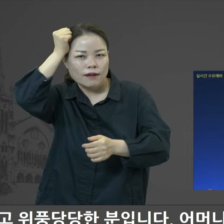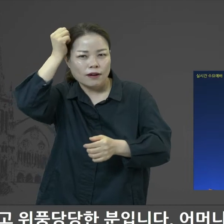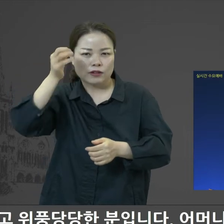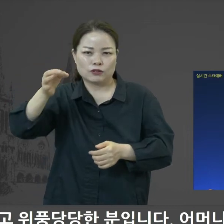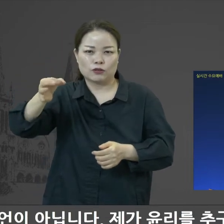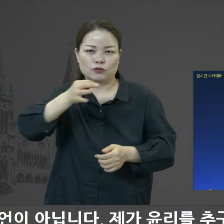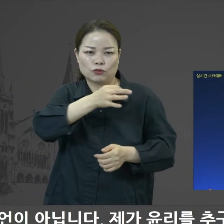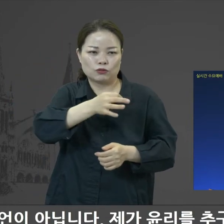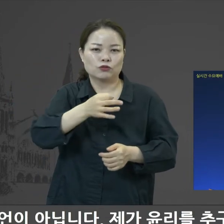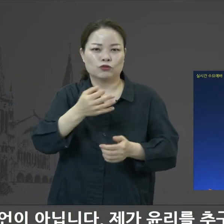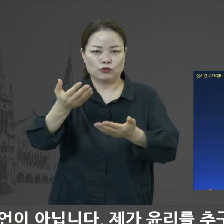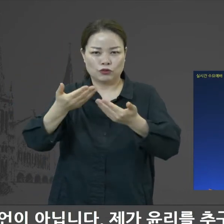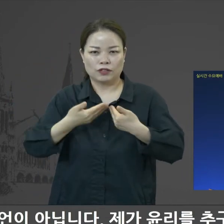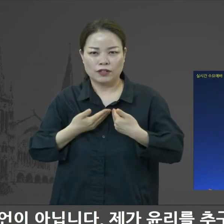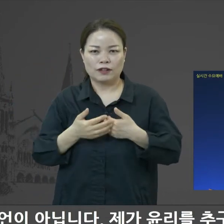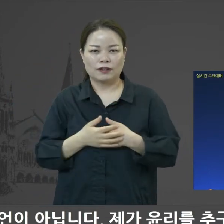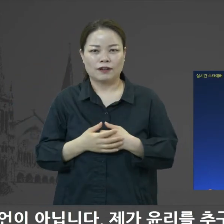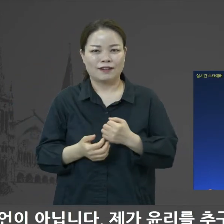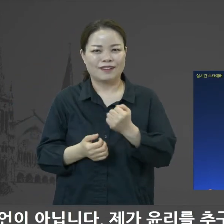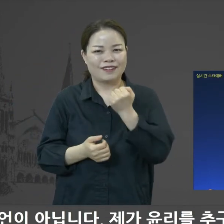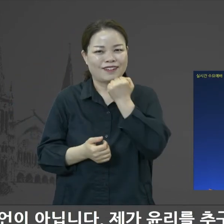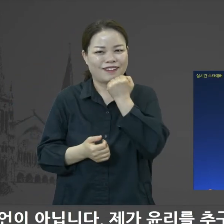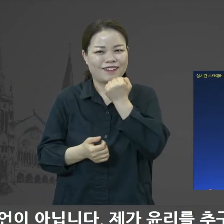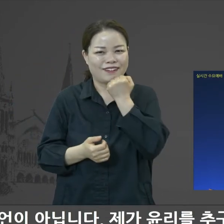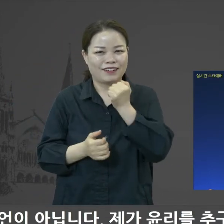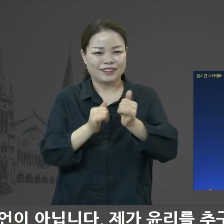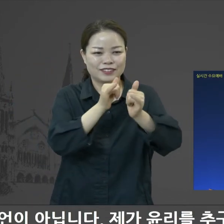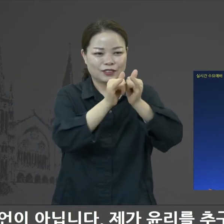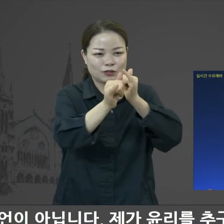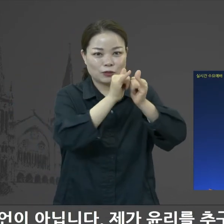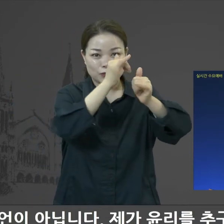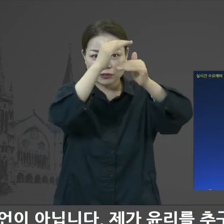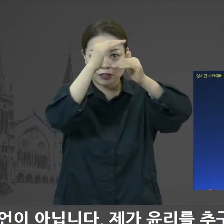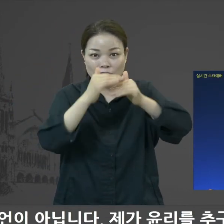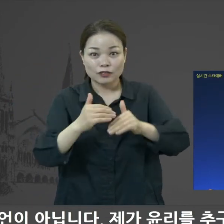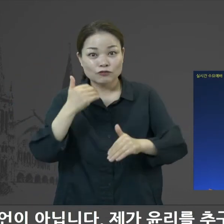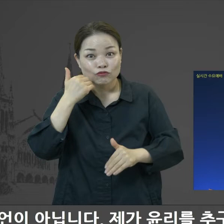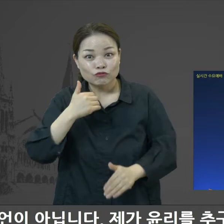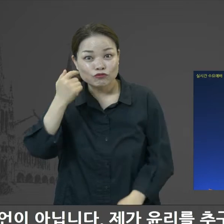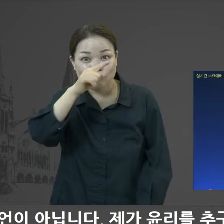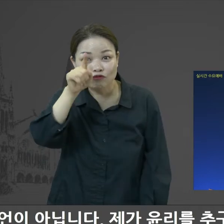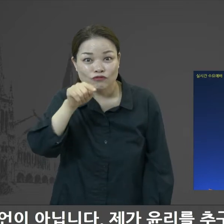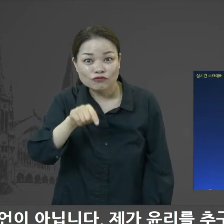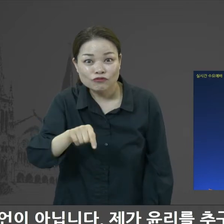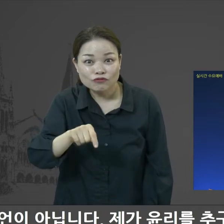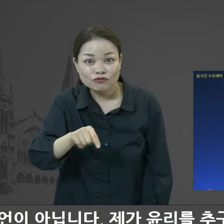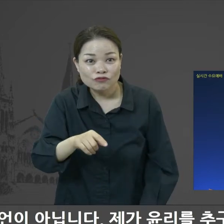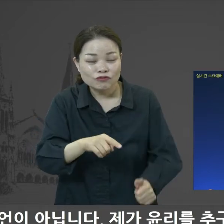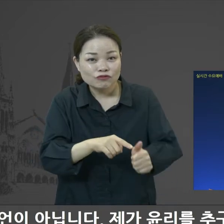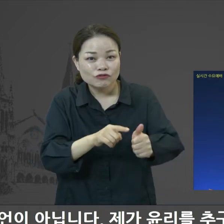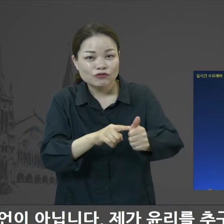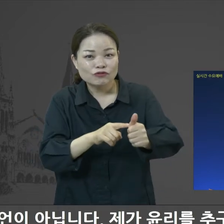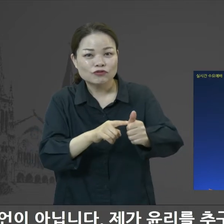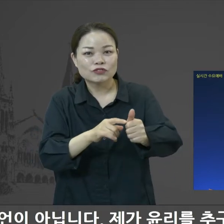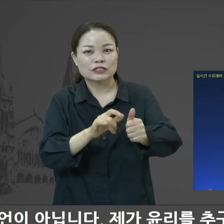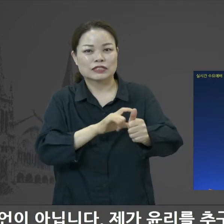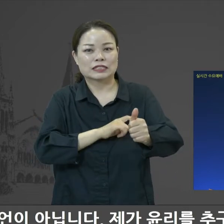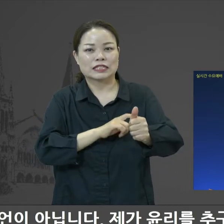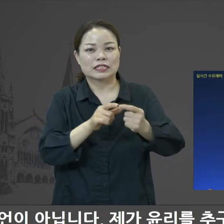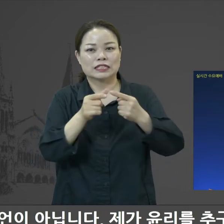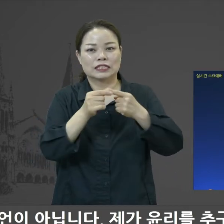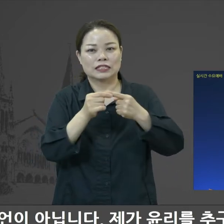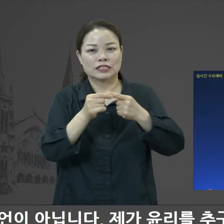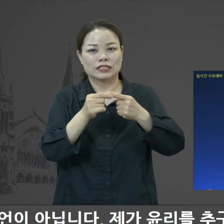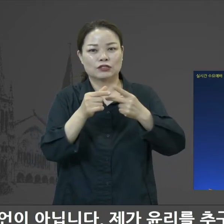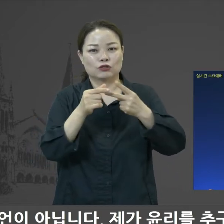용돈을 주셨거든요. 하하, 이렇게 인터뷰 내용입니다. 누굴까요? 사람 이름은 두 글자입니다.